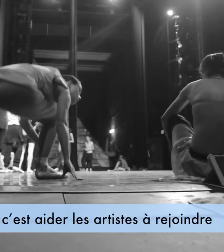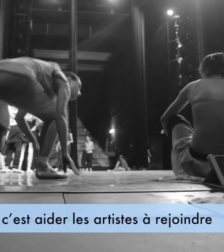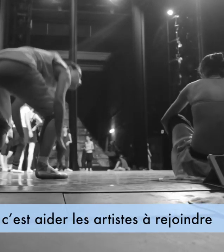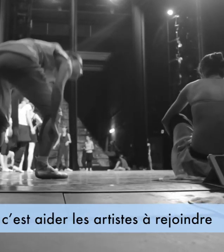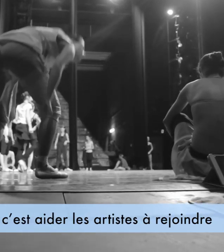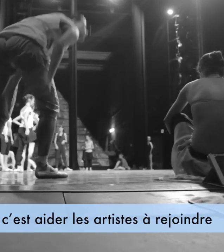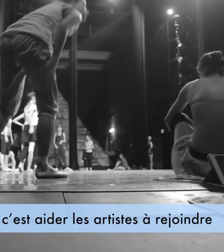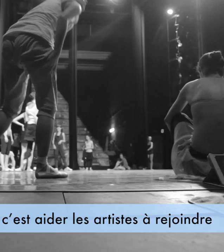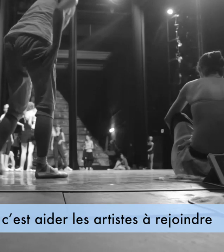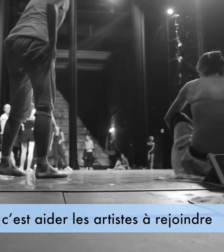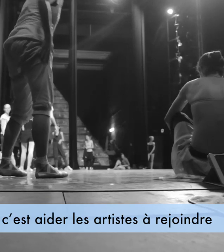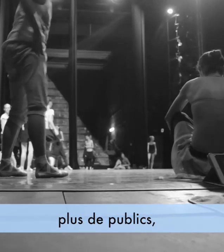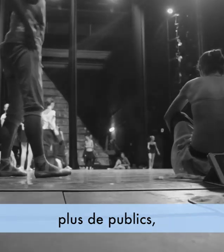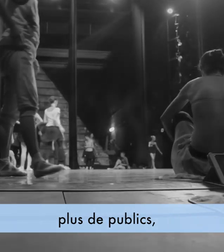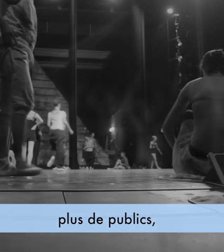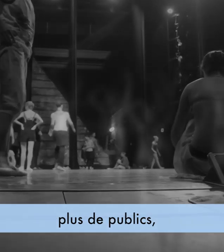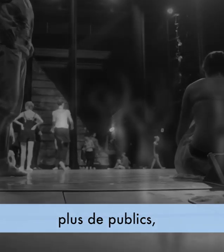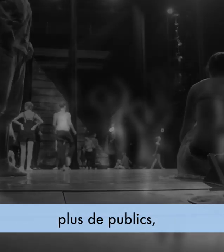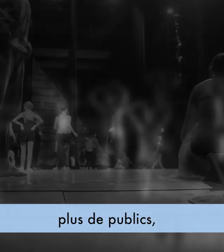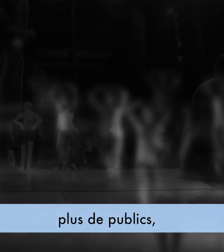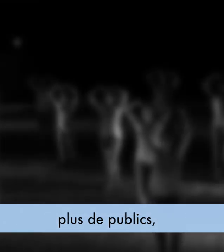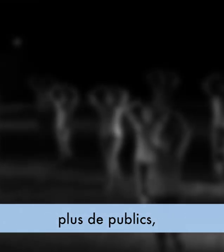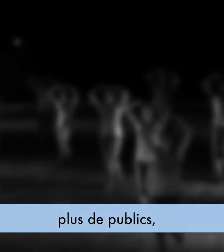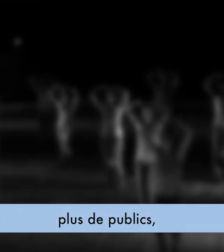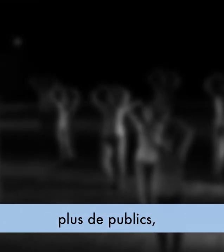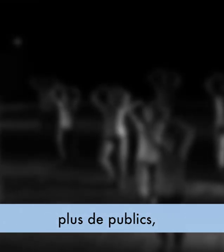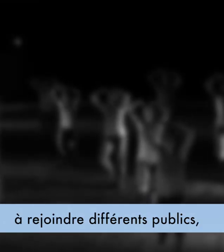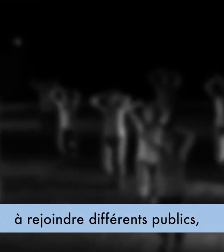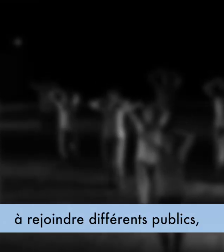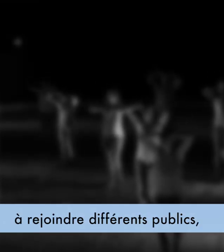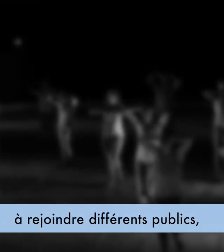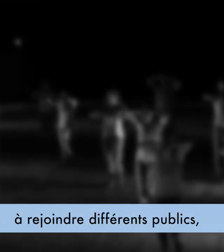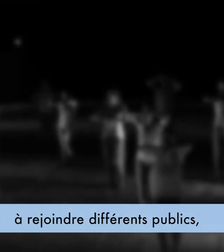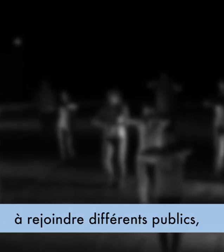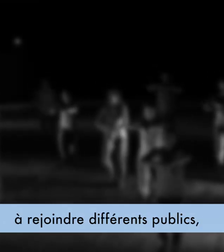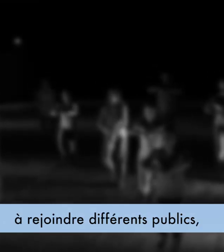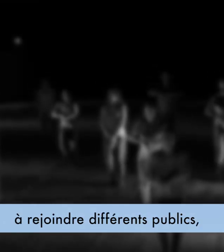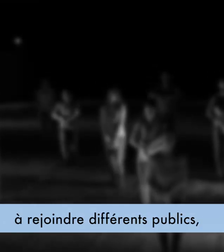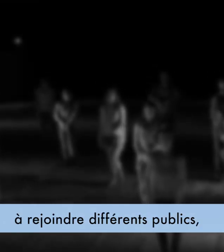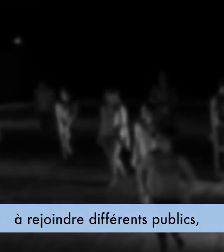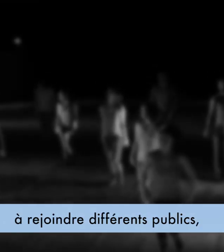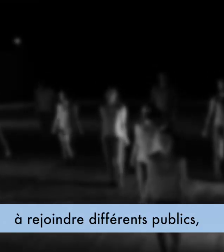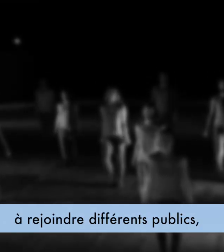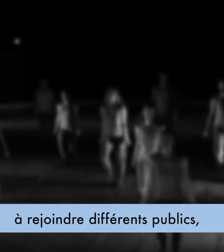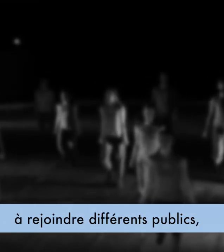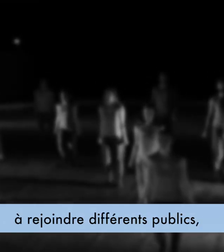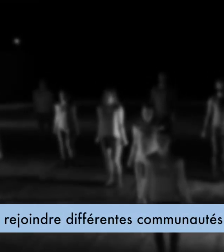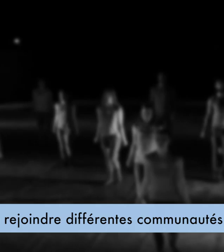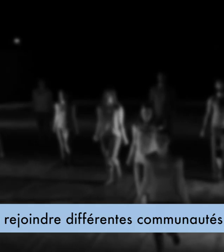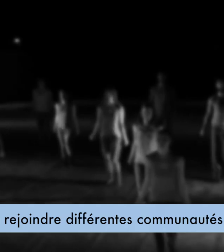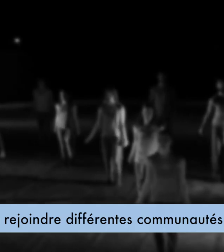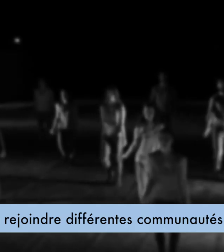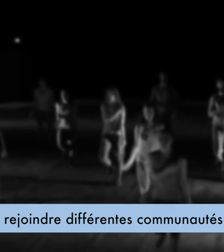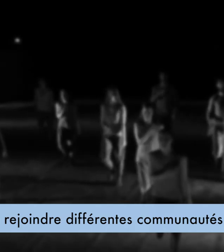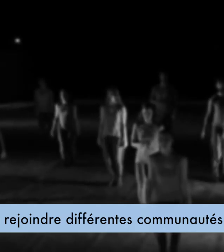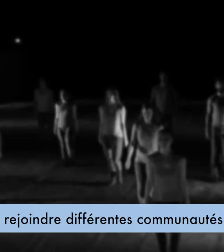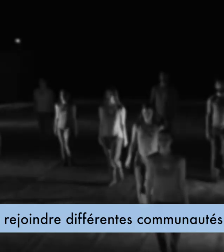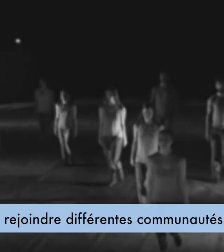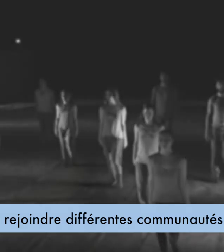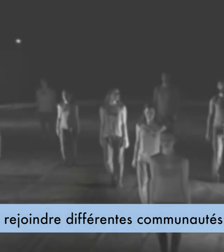artistes à rejoindre plus de public, à rejoindre différents publics, à rejoindre différentes